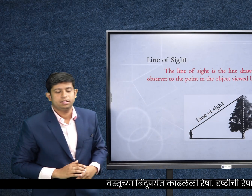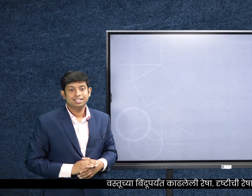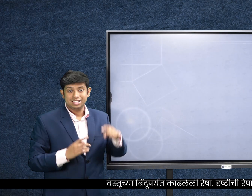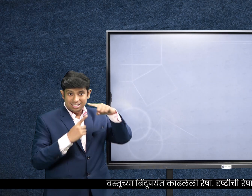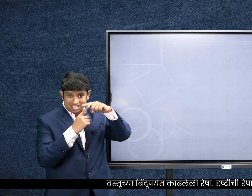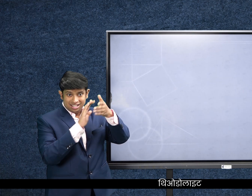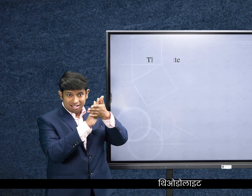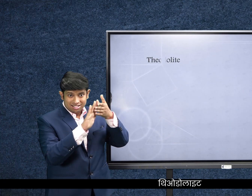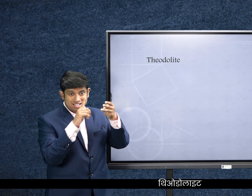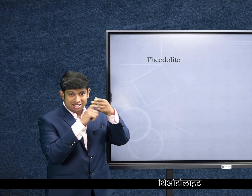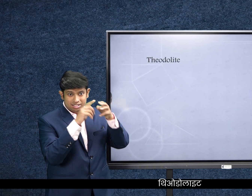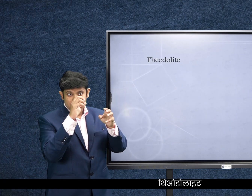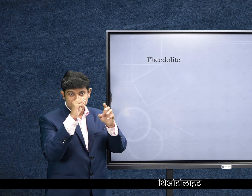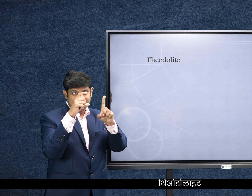दृष्टीची रेषा. थिओडोलाइट.